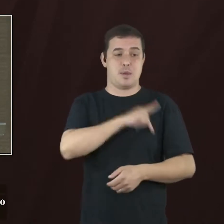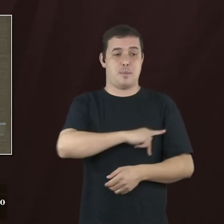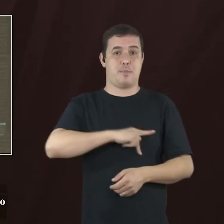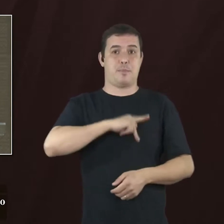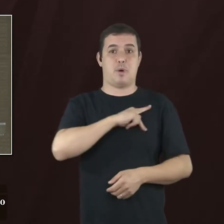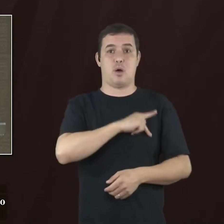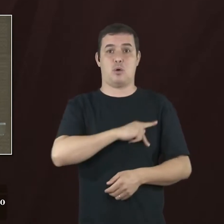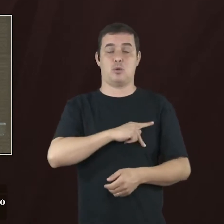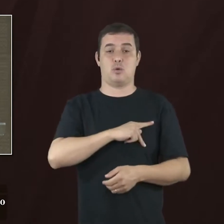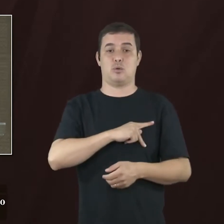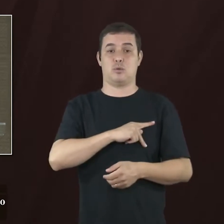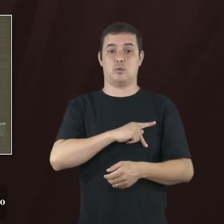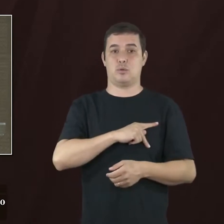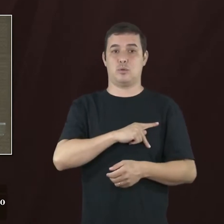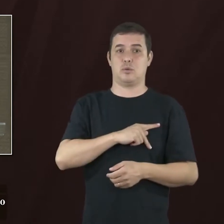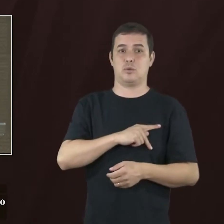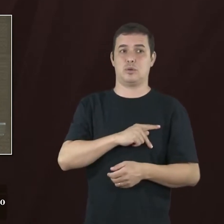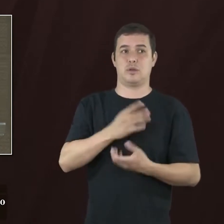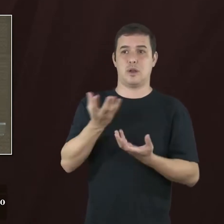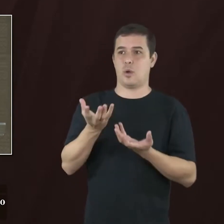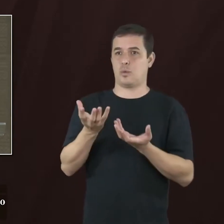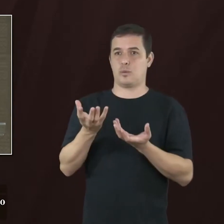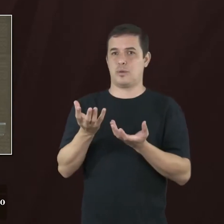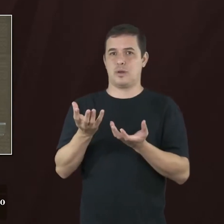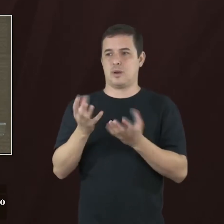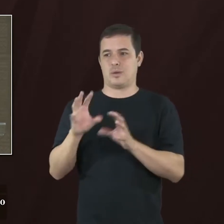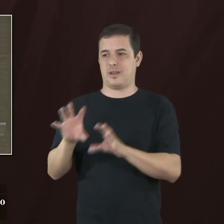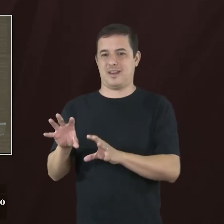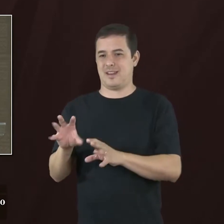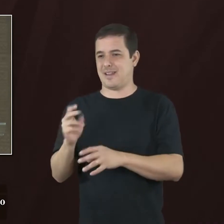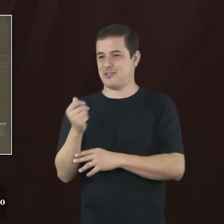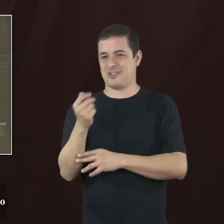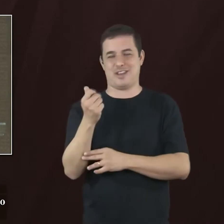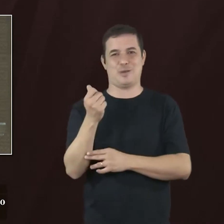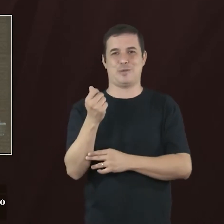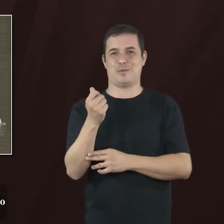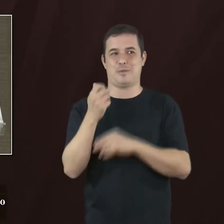apareceu para ganhar dinheiro com a pregação. Paulo,